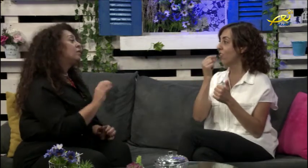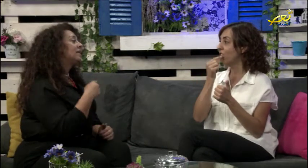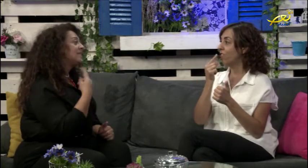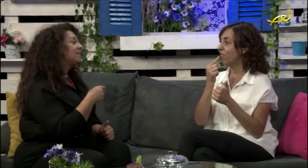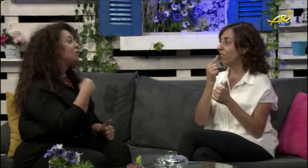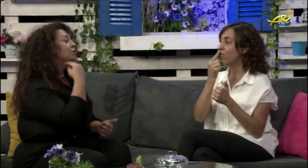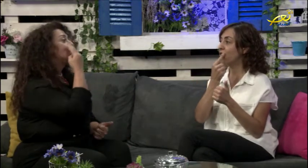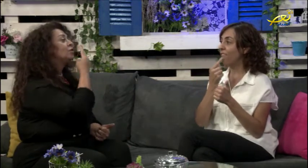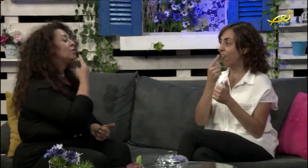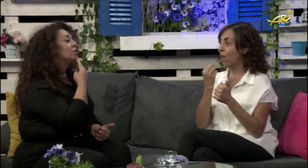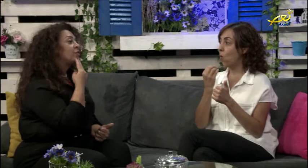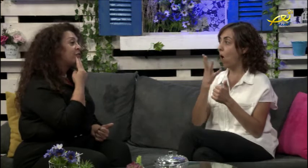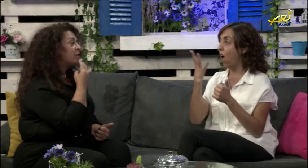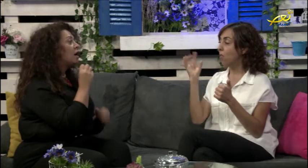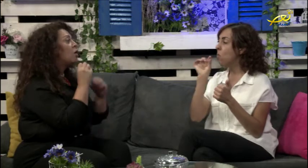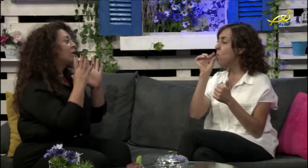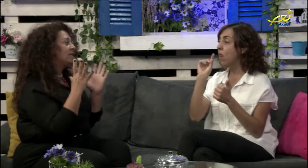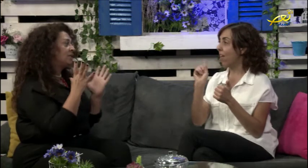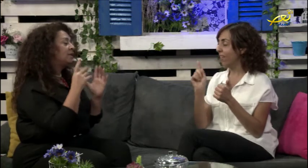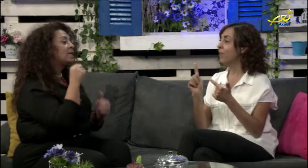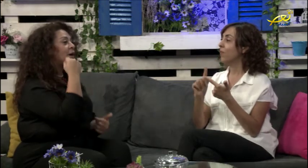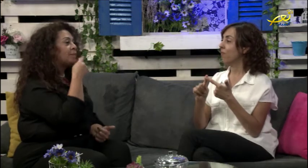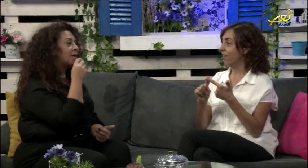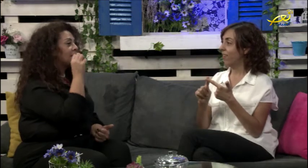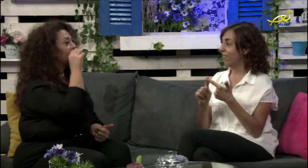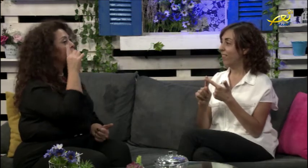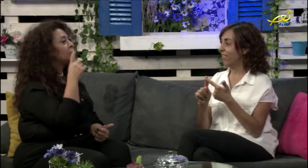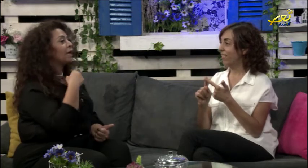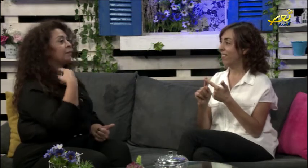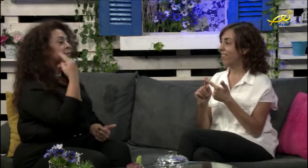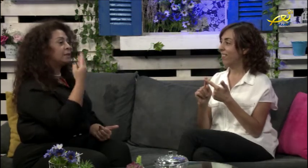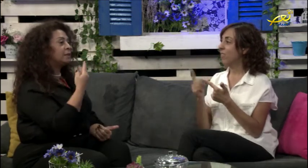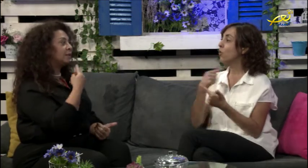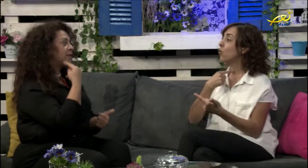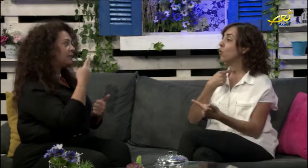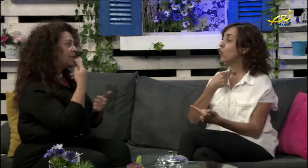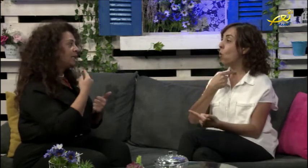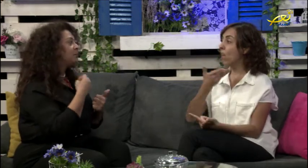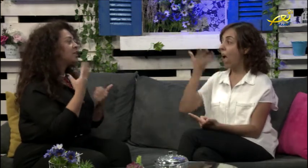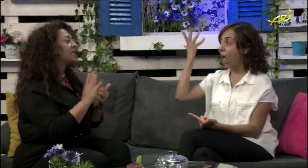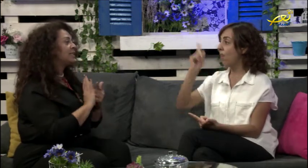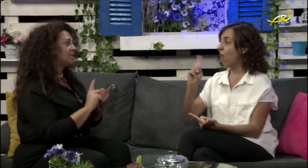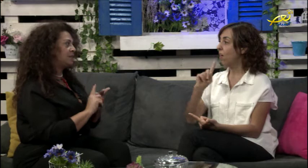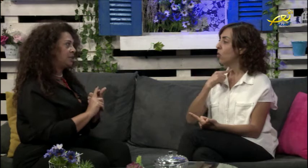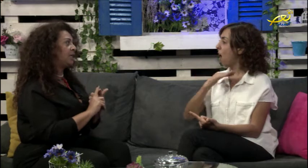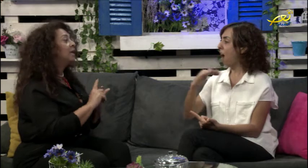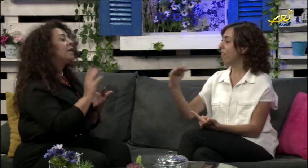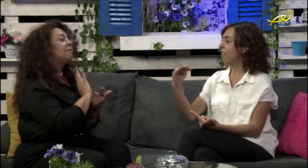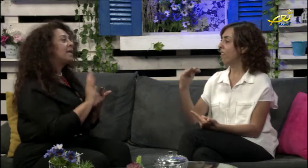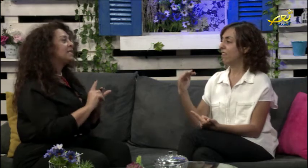ضروري كتير إنه يكونوا شفافنا واضحين، نحن وعم نحكي نكون عم نحكي بشكل كتير منيح، ما لازم